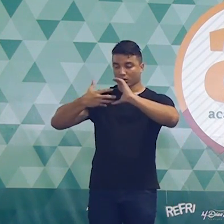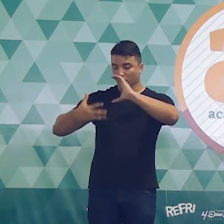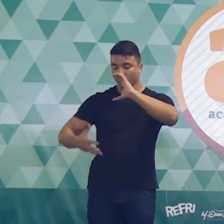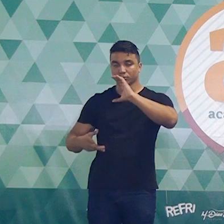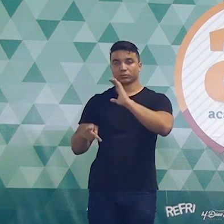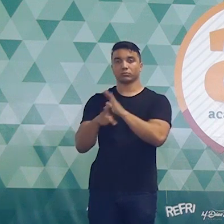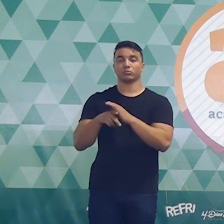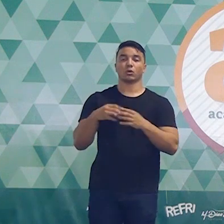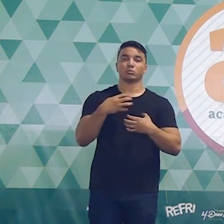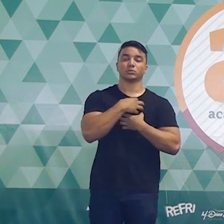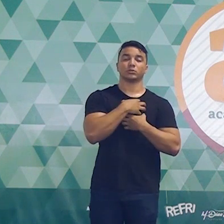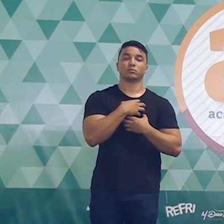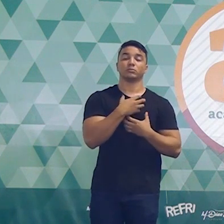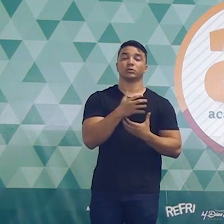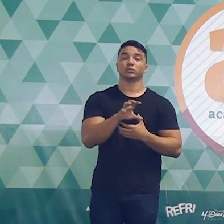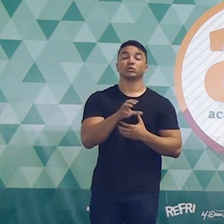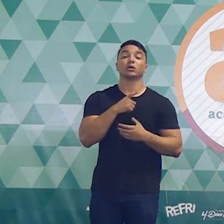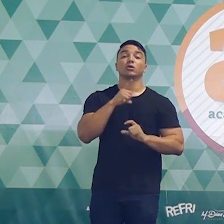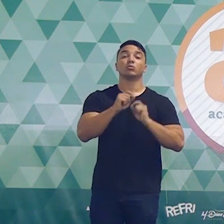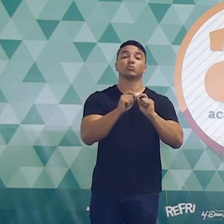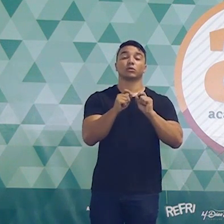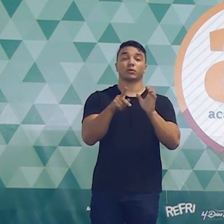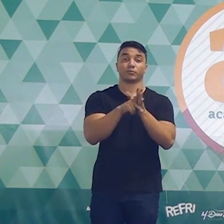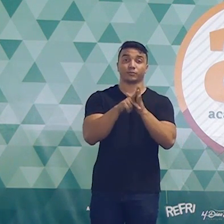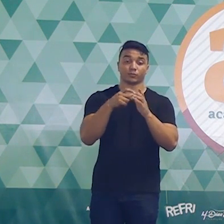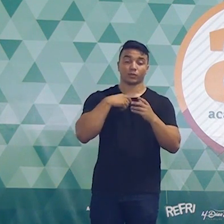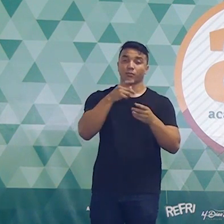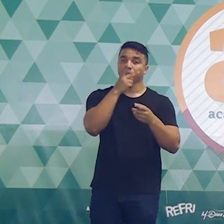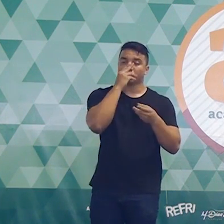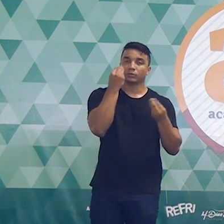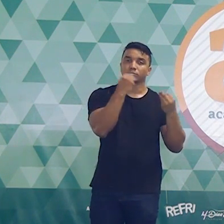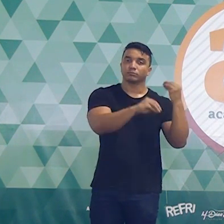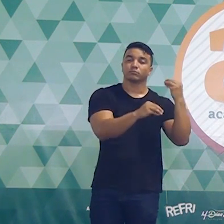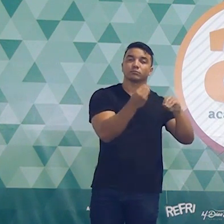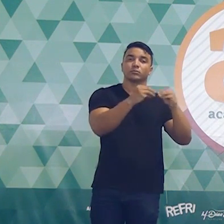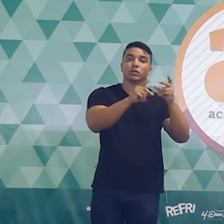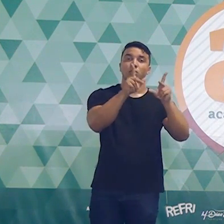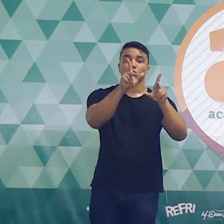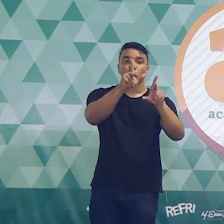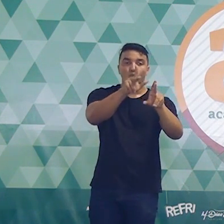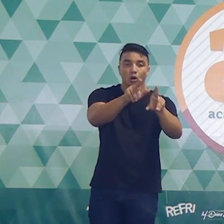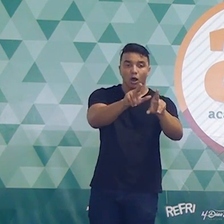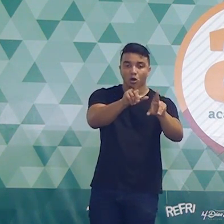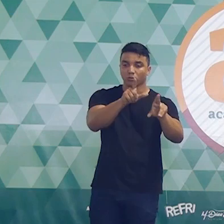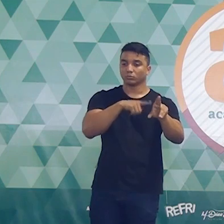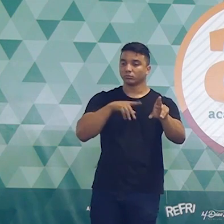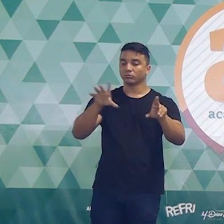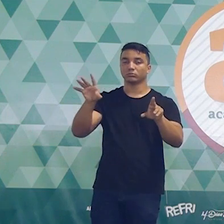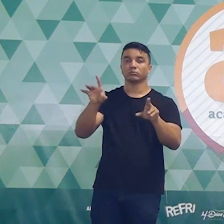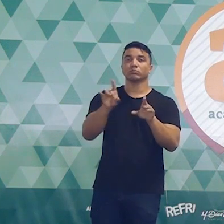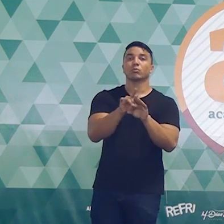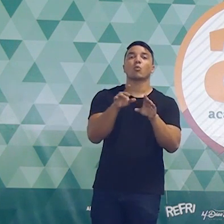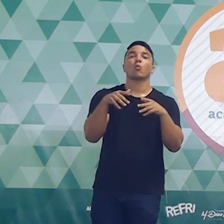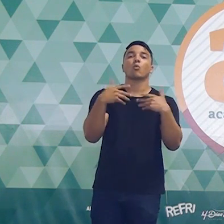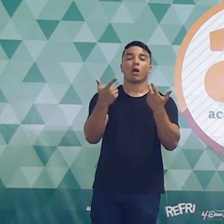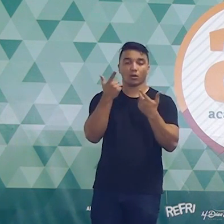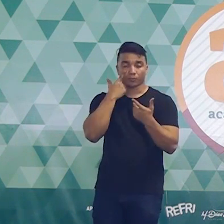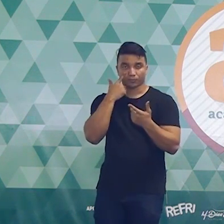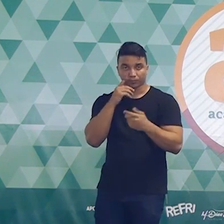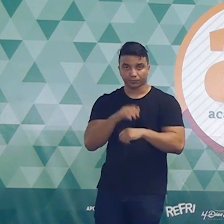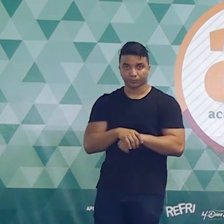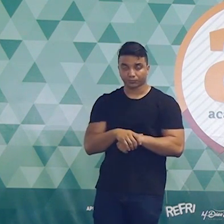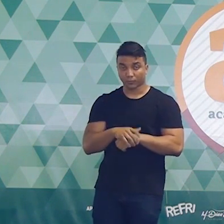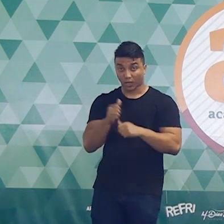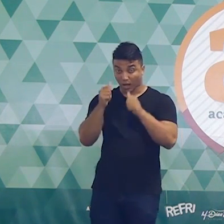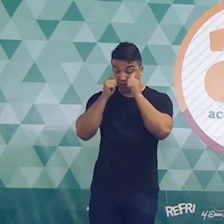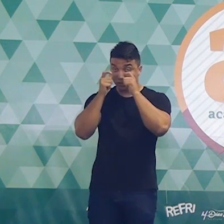vaguidão semântica, evite o quê? Construções iguais ou semelhantes às seguintes.